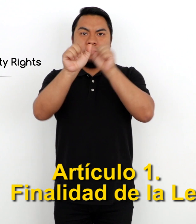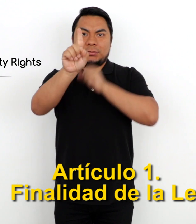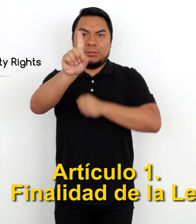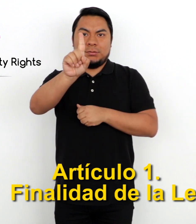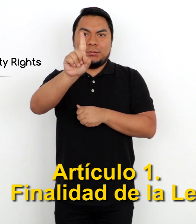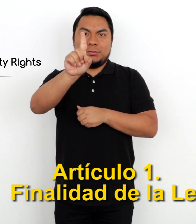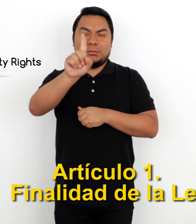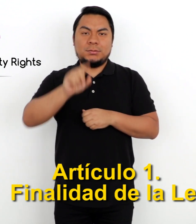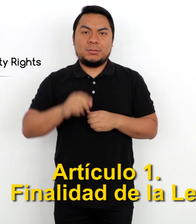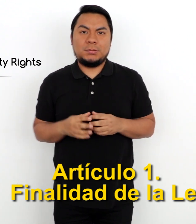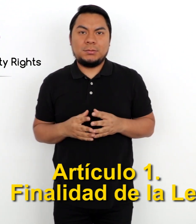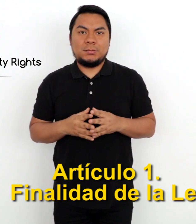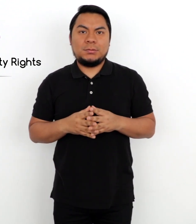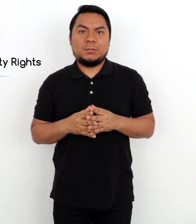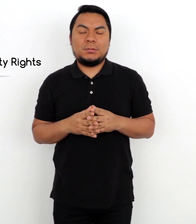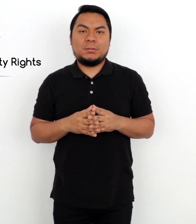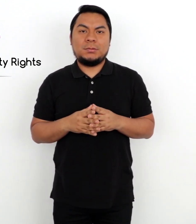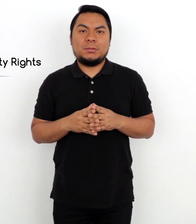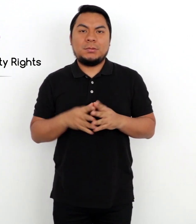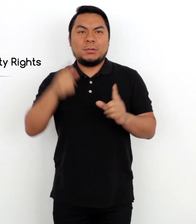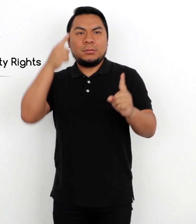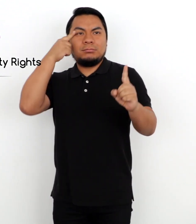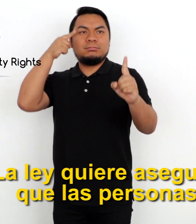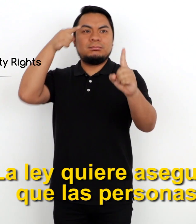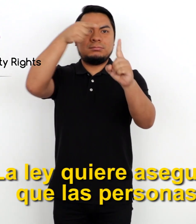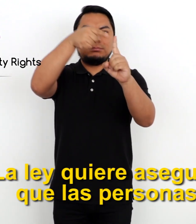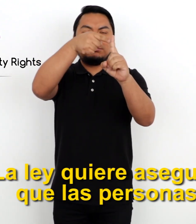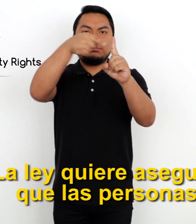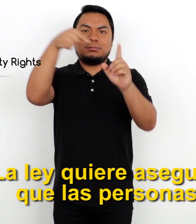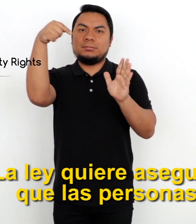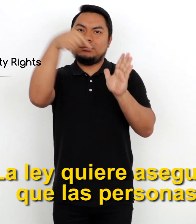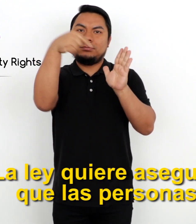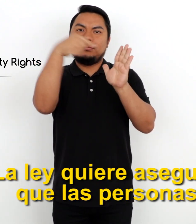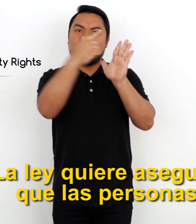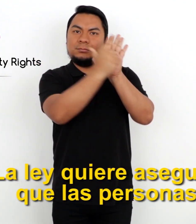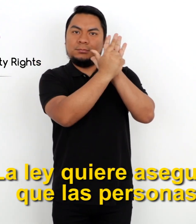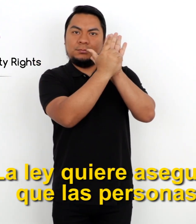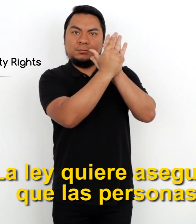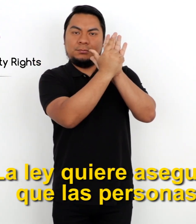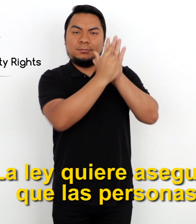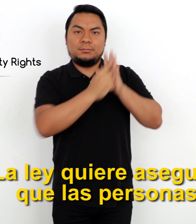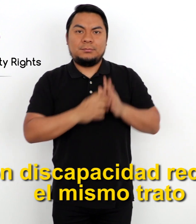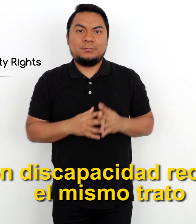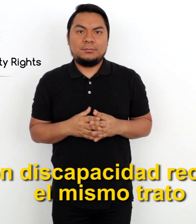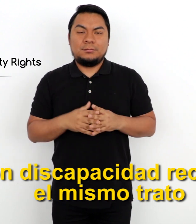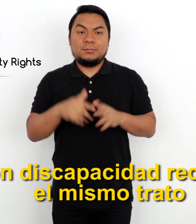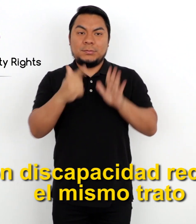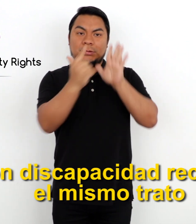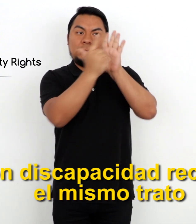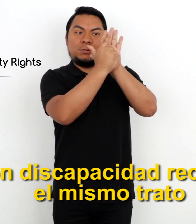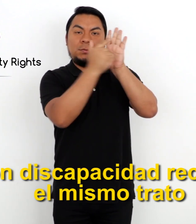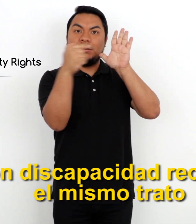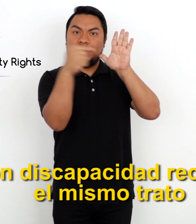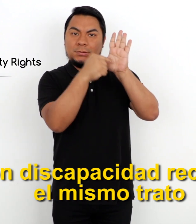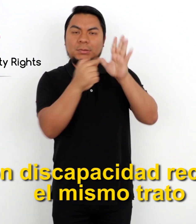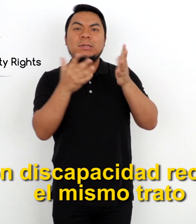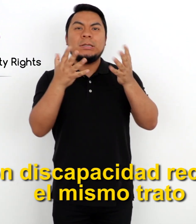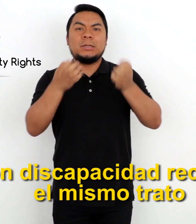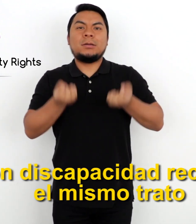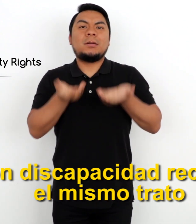FINALIDAD DE LA LEY La ley quiere asegurar que las personas con discapacidad reciben el mismo